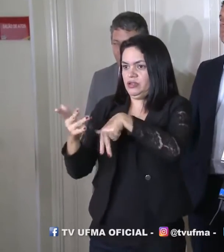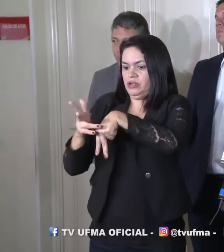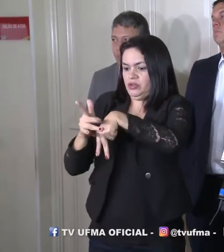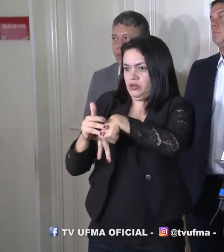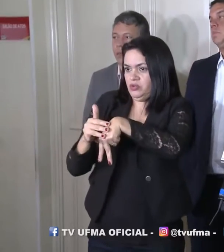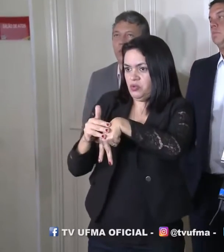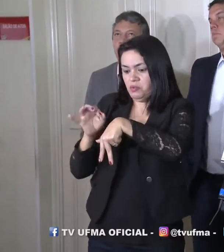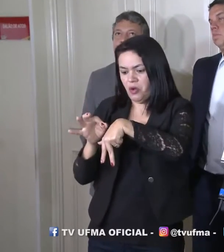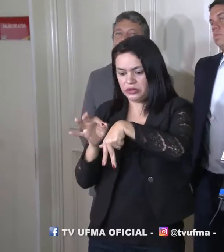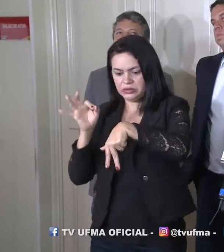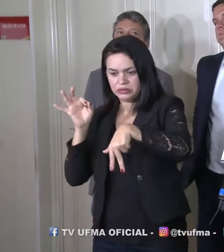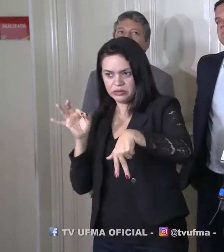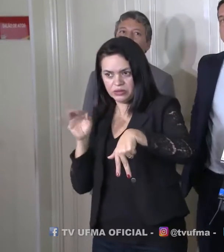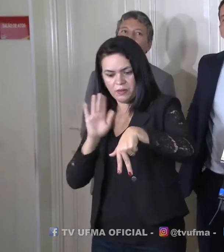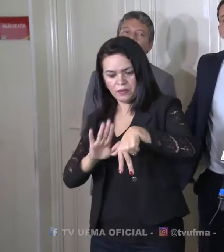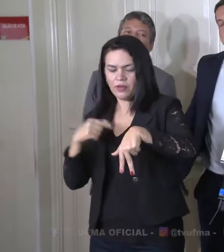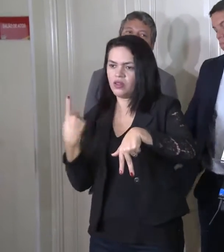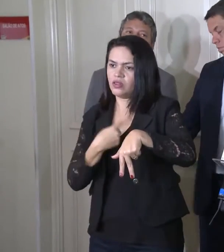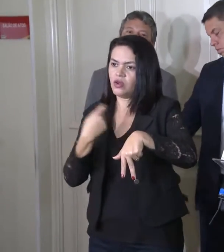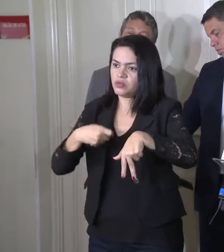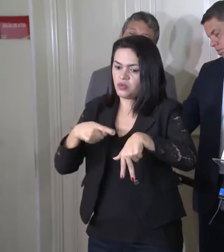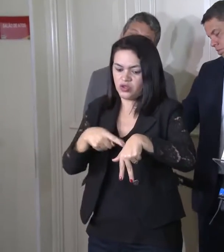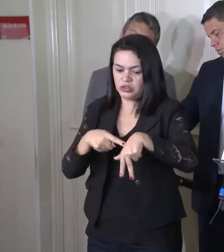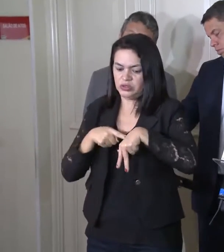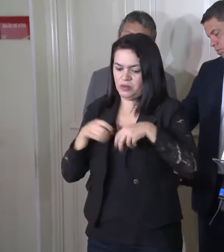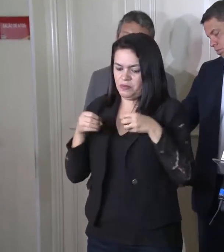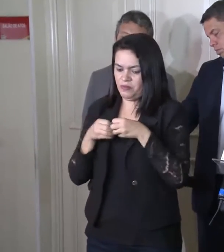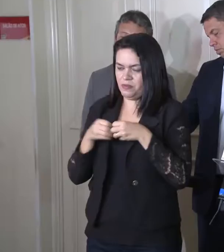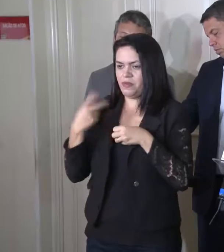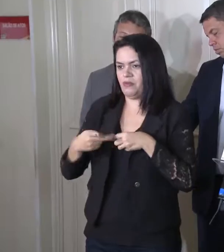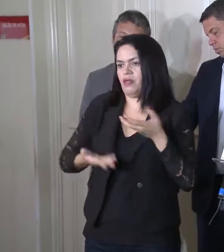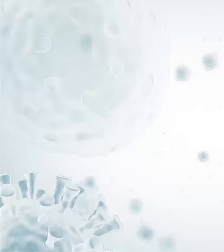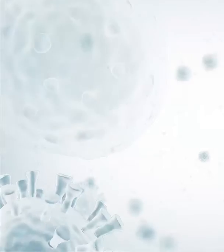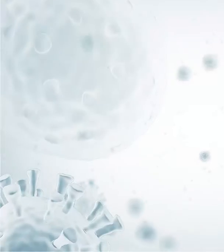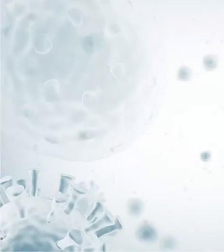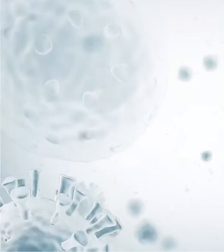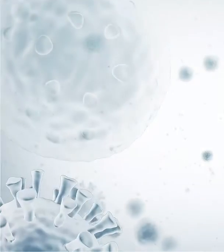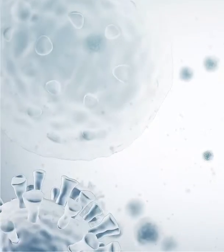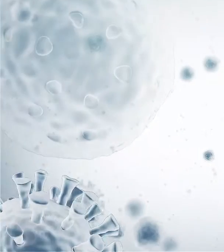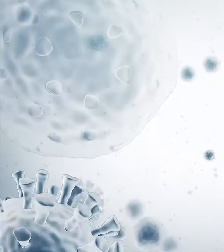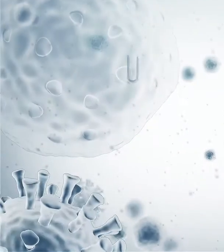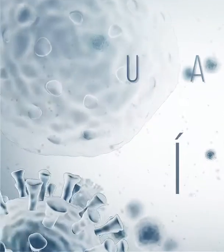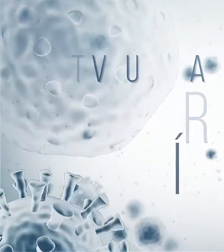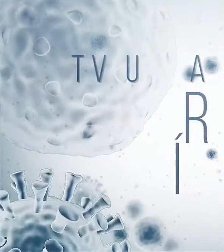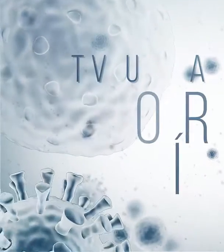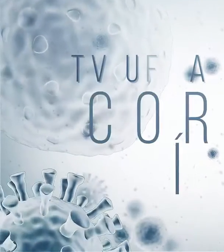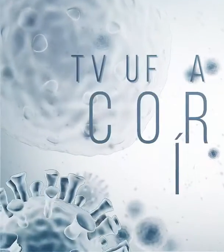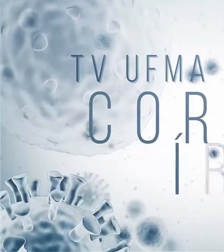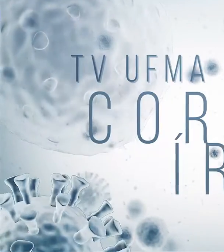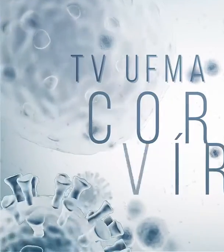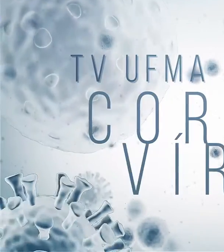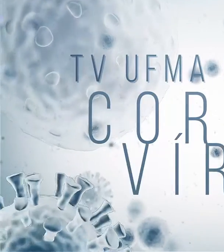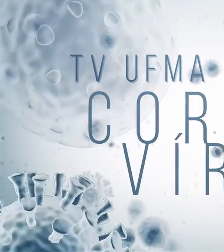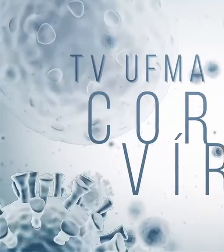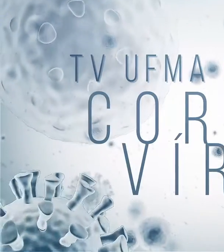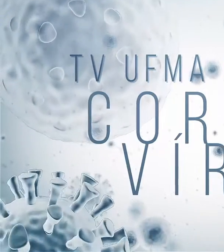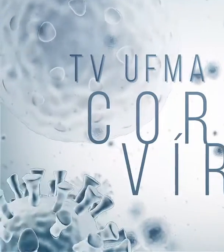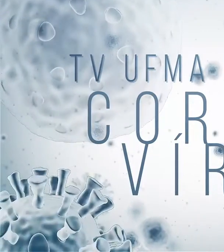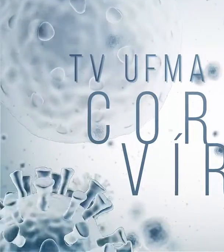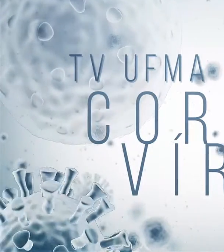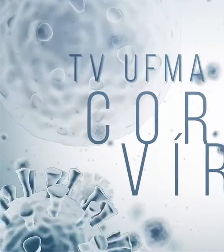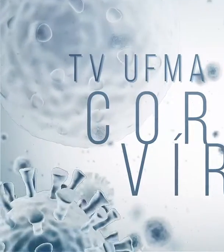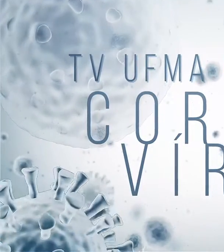é uma pessoa distante, mas hoje pode ser alguém muito próximo de nós.